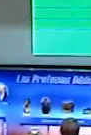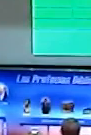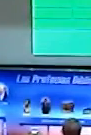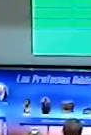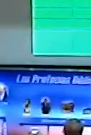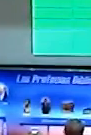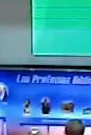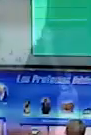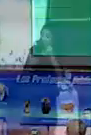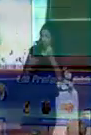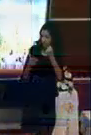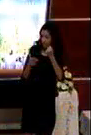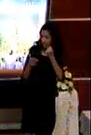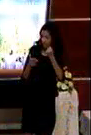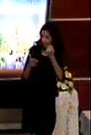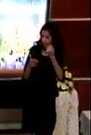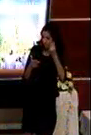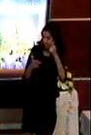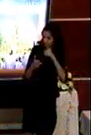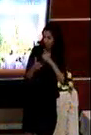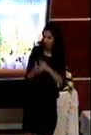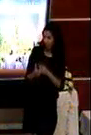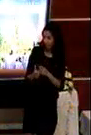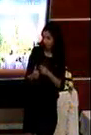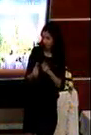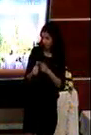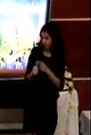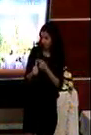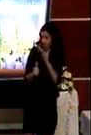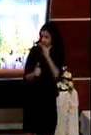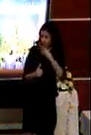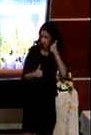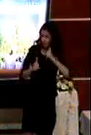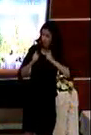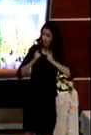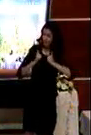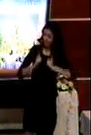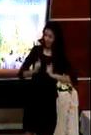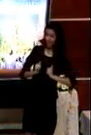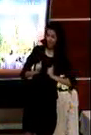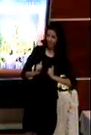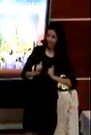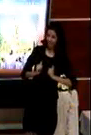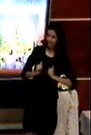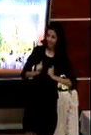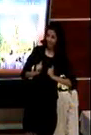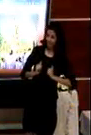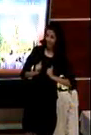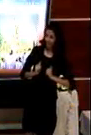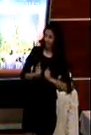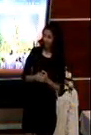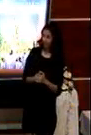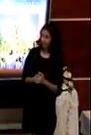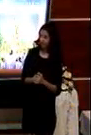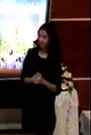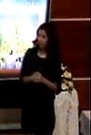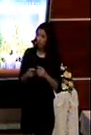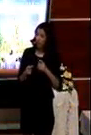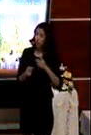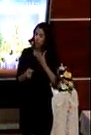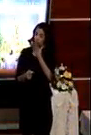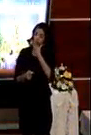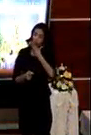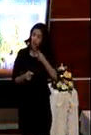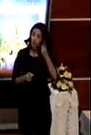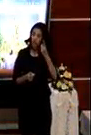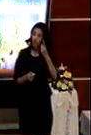especiales. Dios descansó en él. Dios hizo dos cosas más con